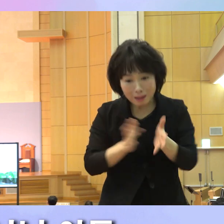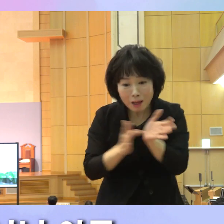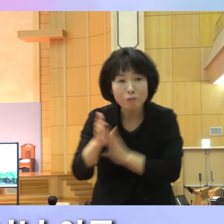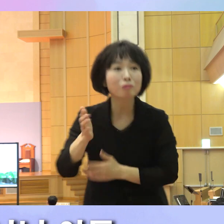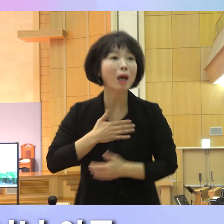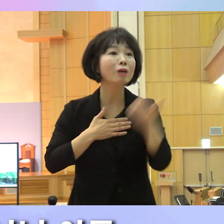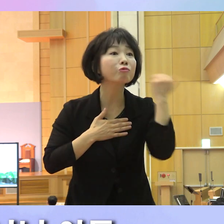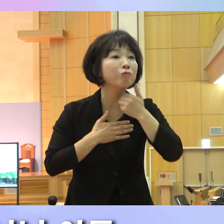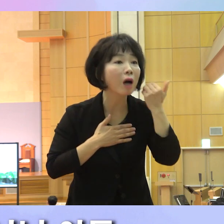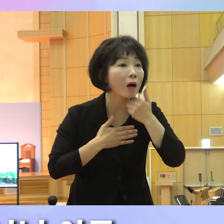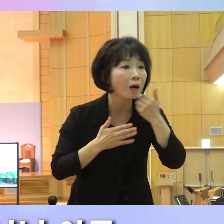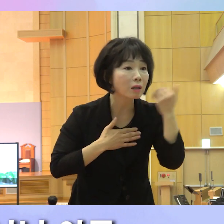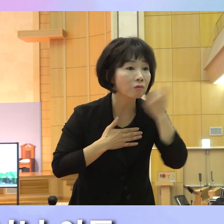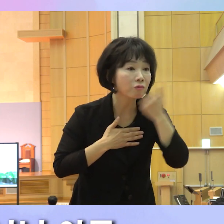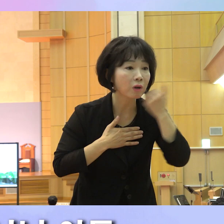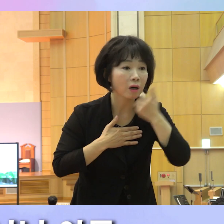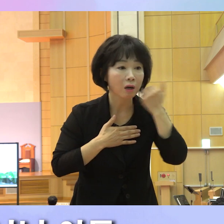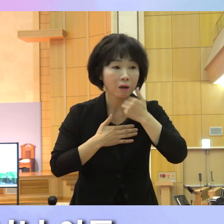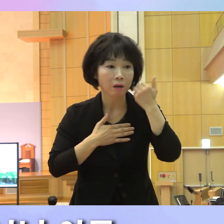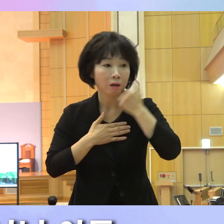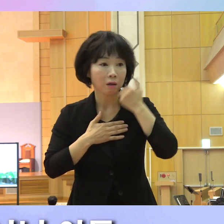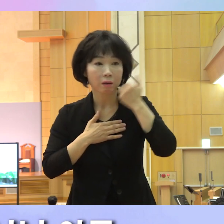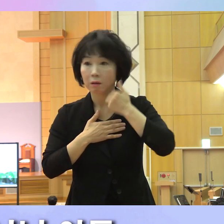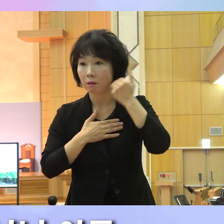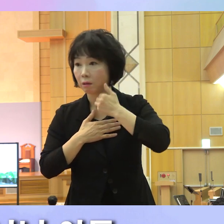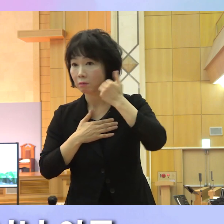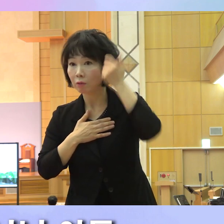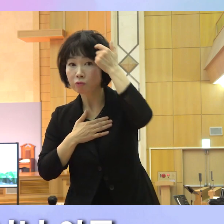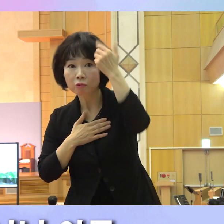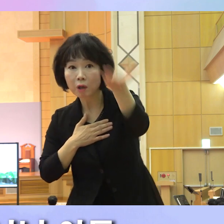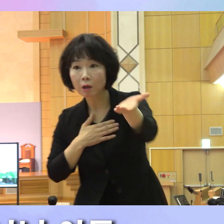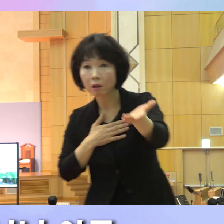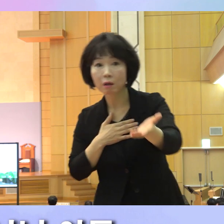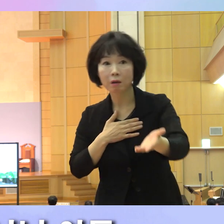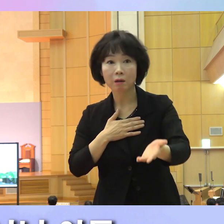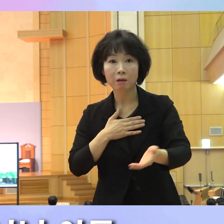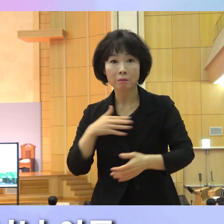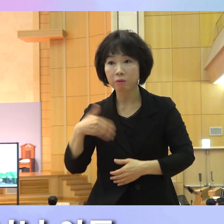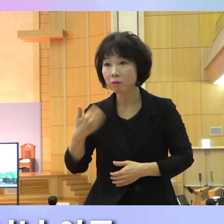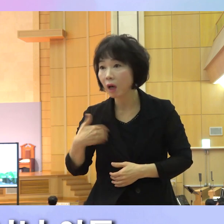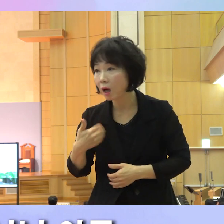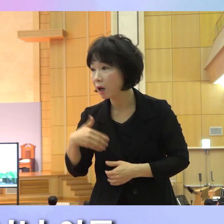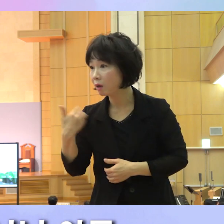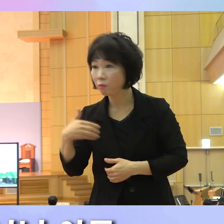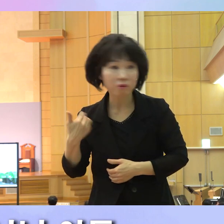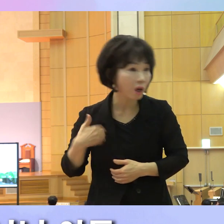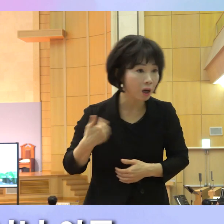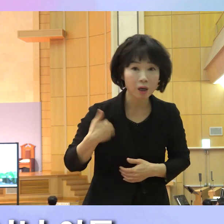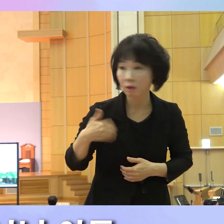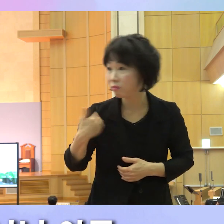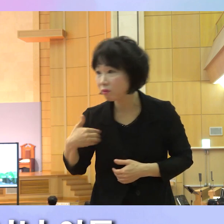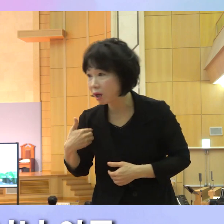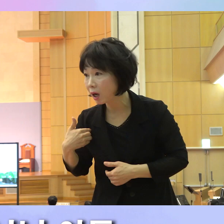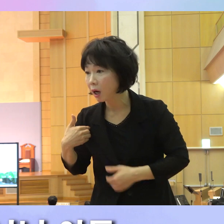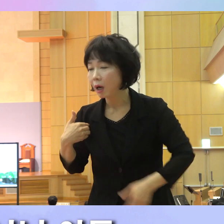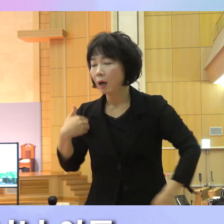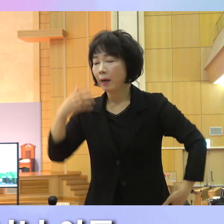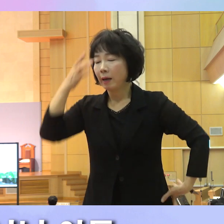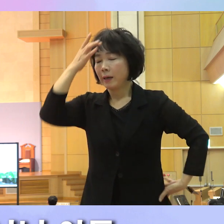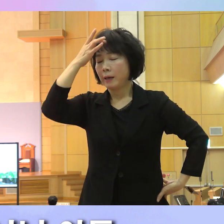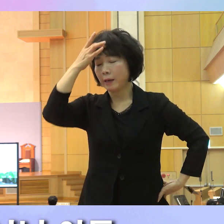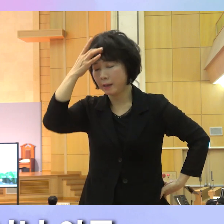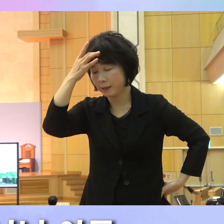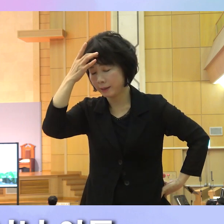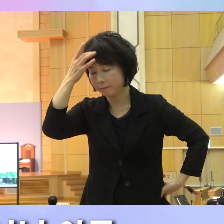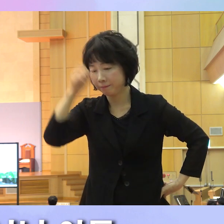제자니까 너희는 나를, 예수님을 누구라 하느냐. 시몬 베드로가 16절에 시몬 베드로가